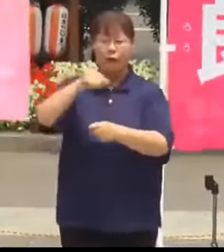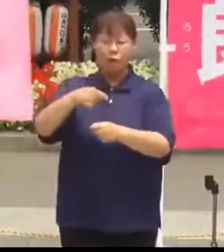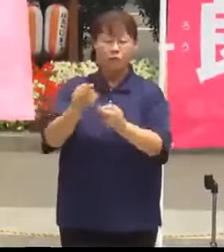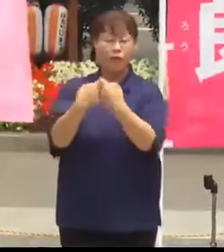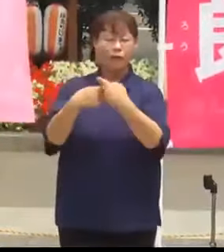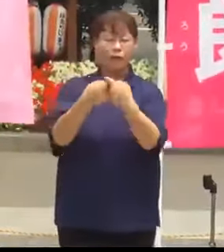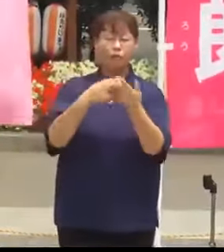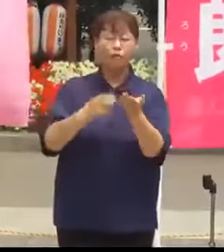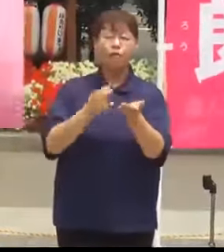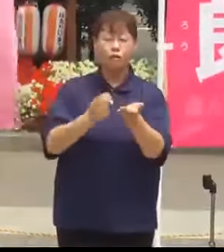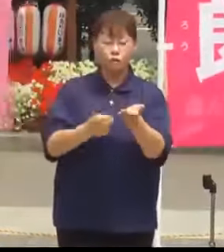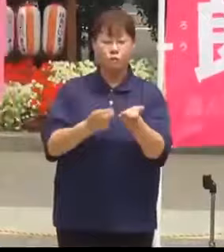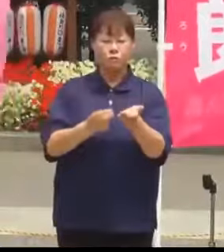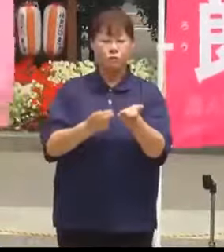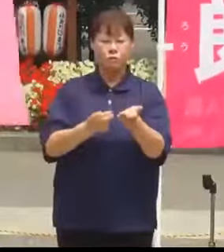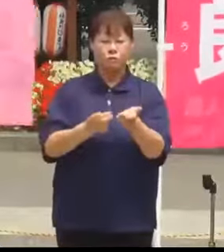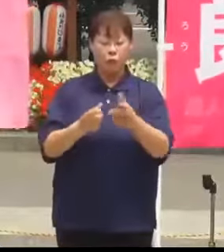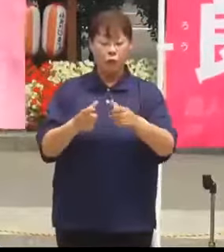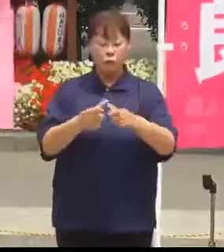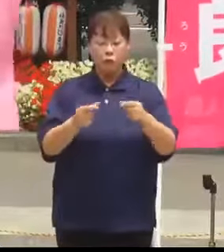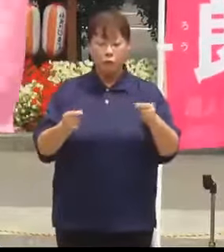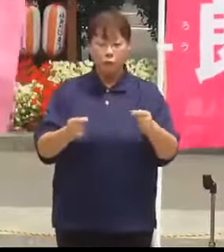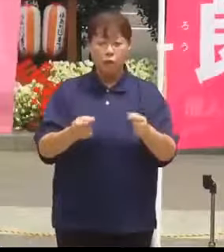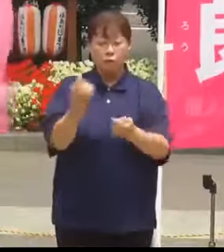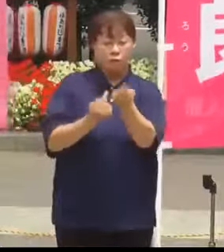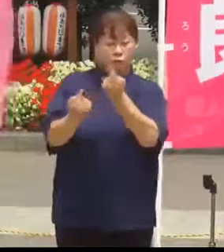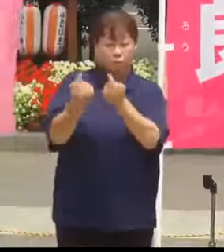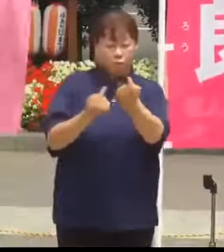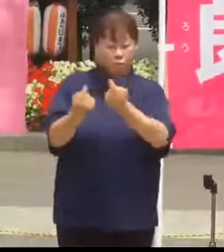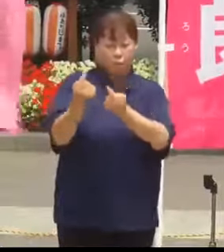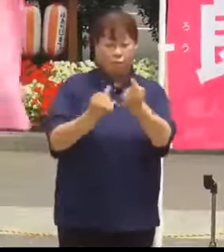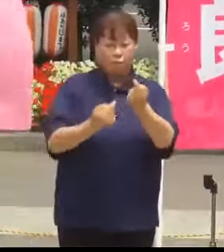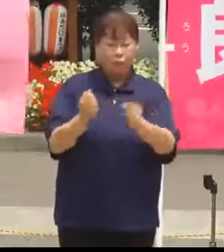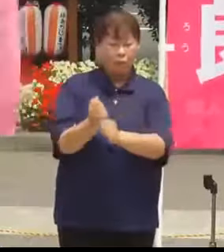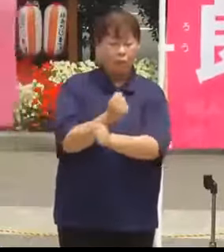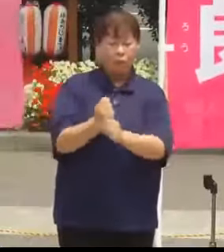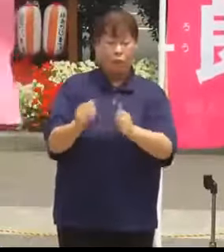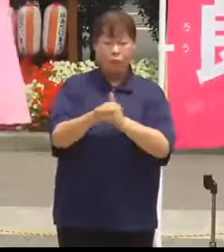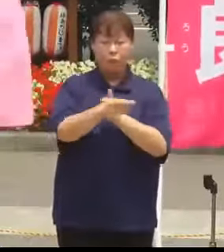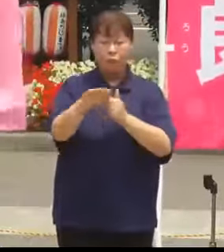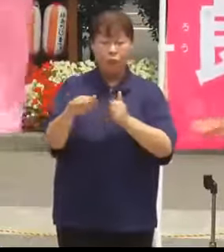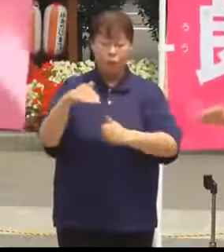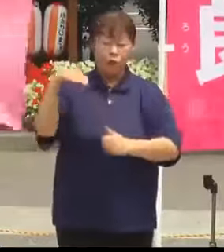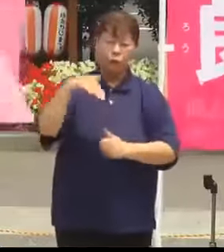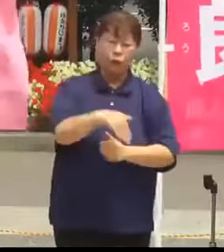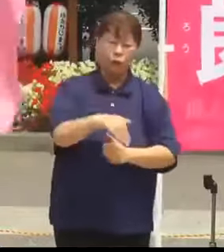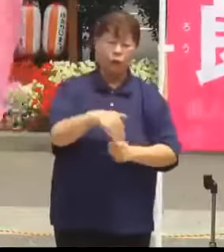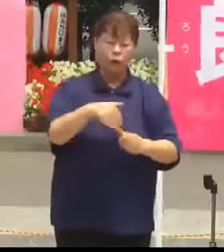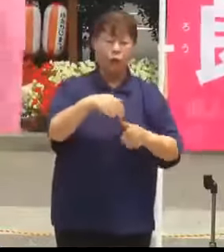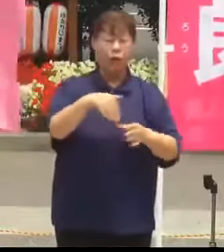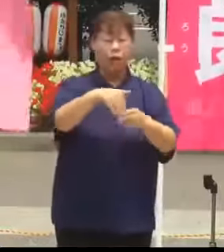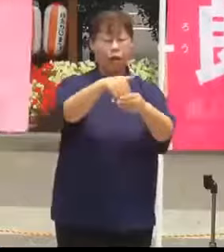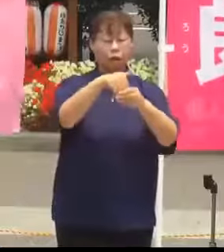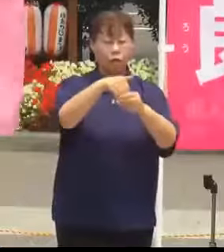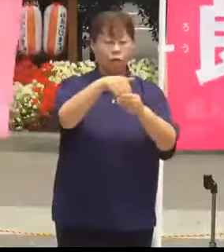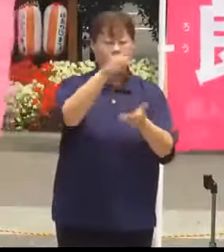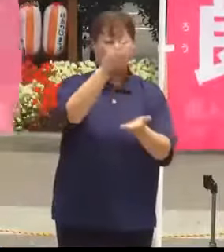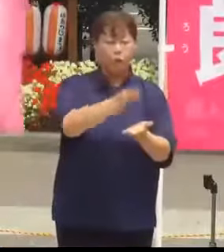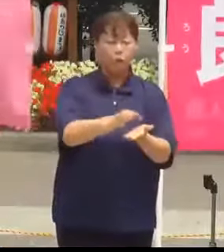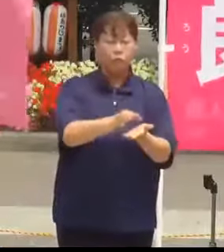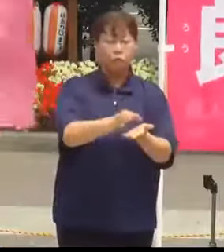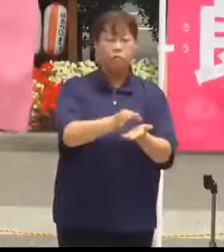この国に大量に呼び込みそして労働環境悪いほうへ賃金は低い方へ変わって